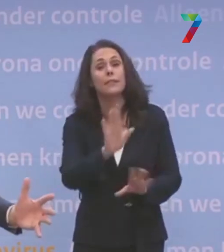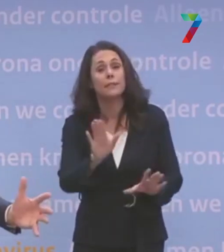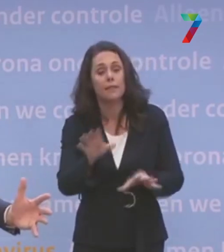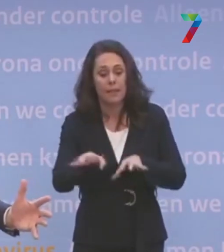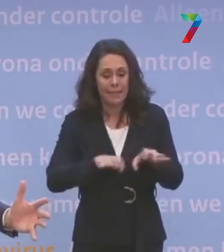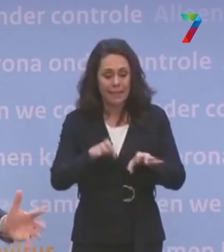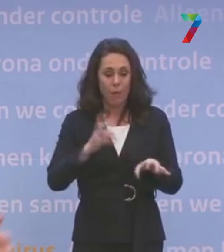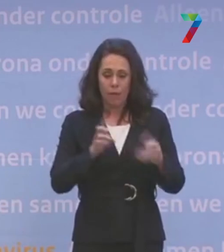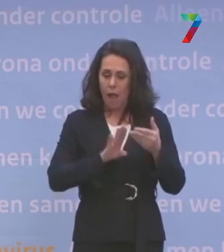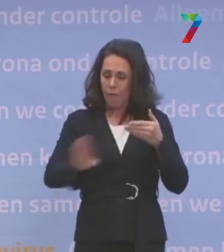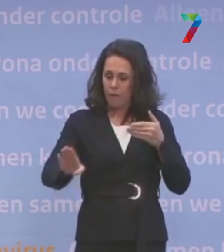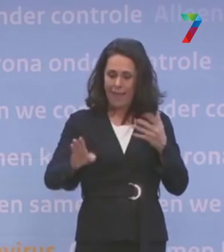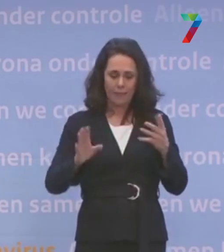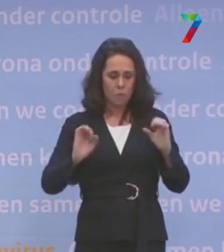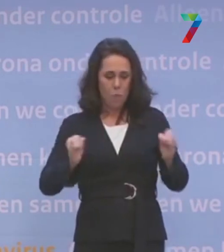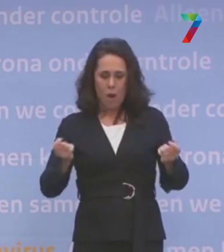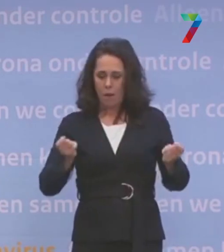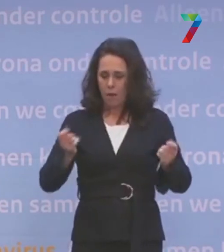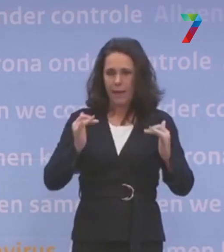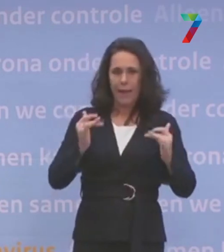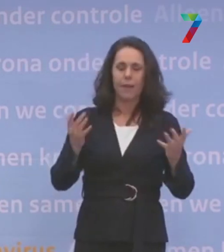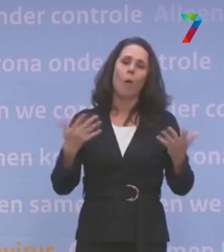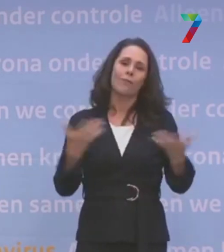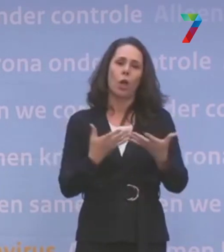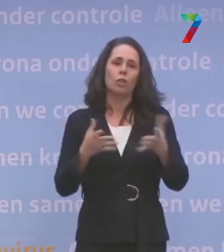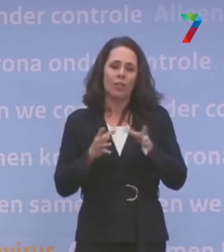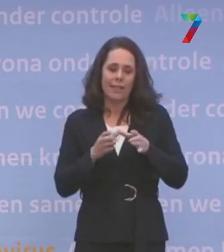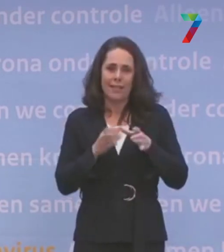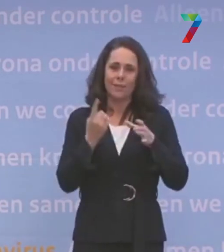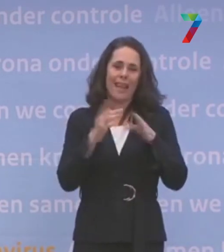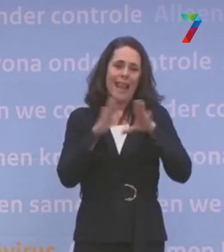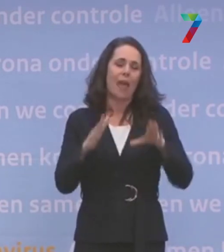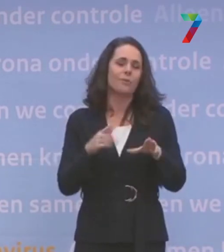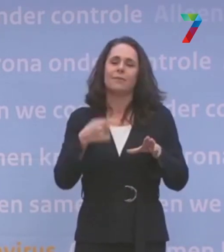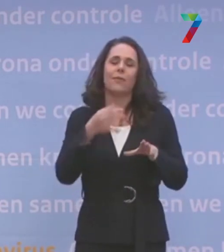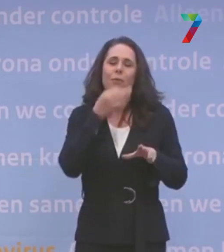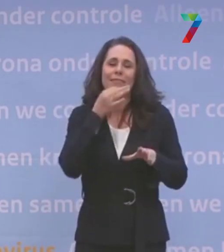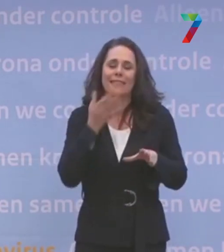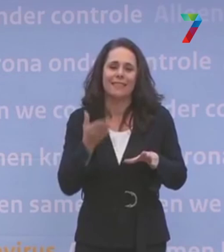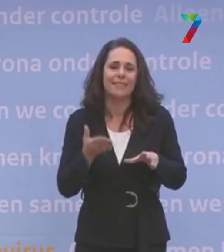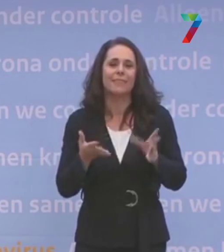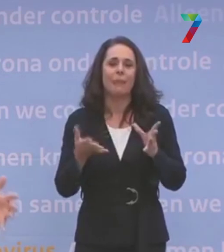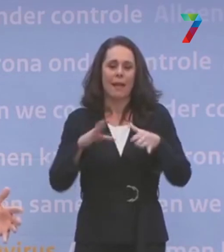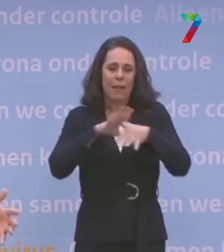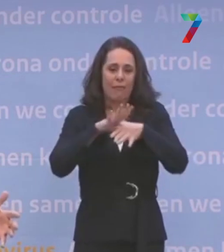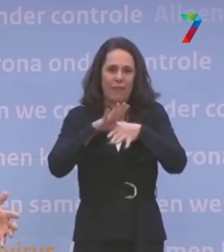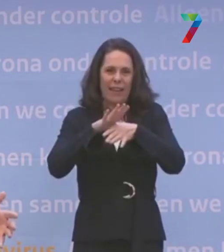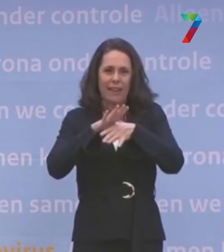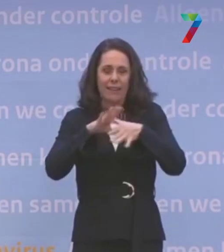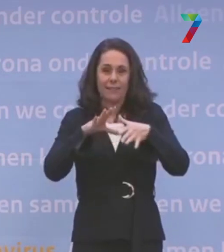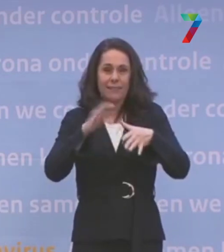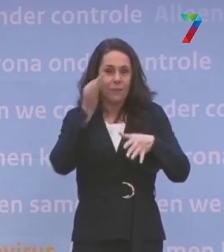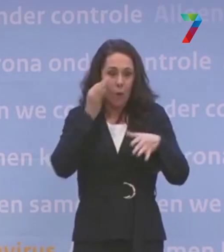de 1,5 meter dan moeilijker kan handhaven, tenzij je een gezin bent uit 1 huis, dan hoeft dat niet. Maar voor, laten we zeggen, vrienden die niet bij elkaar